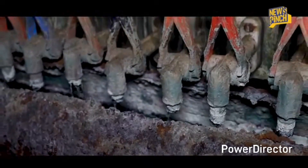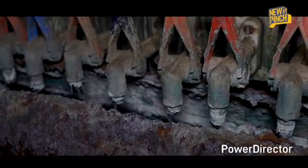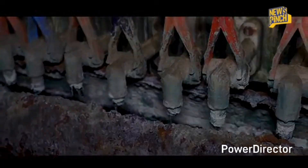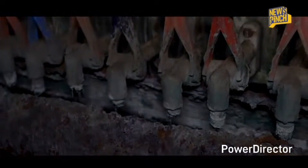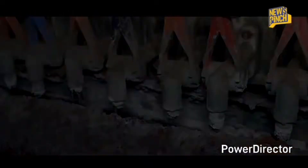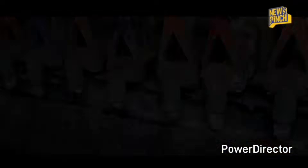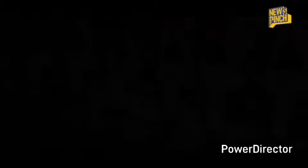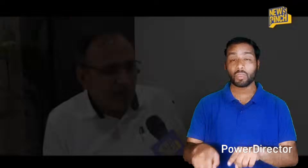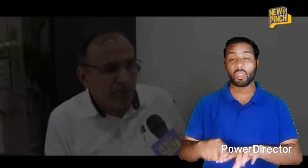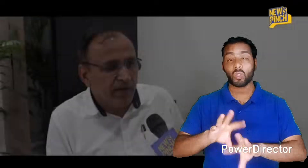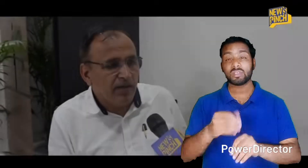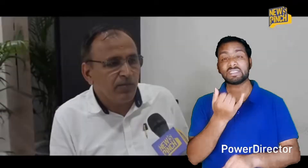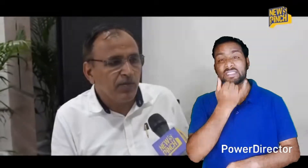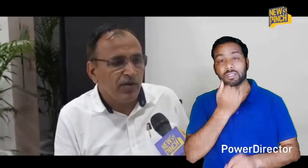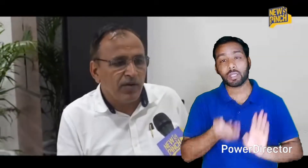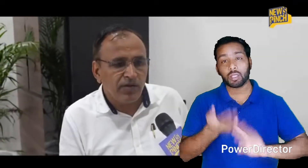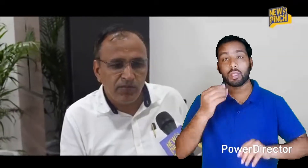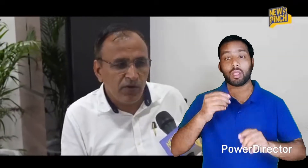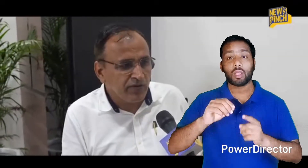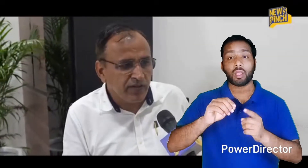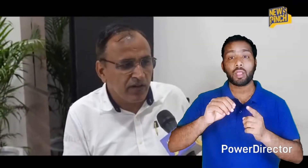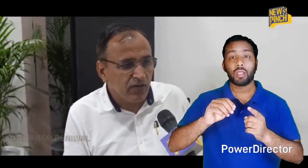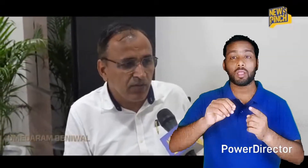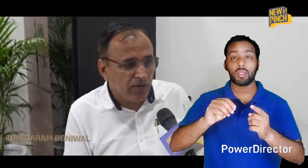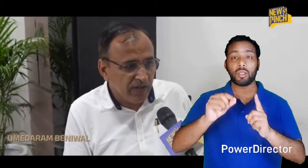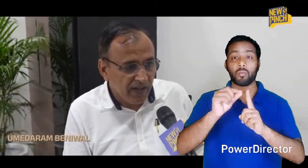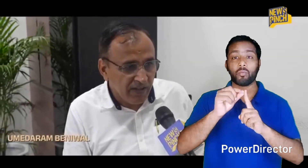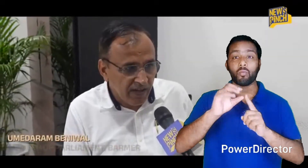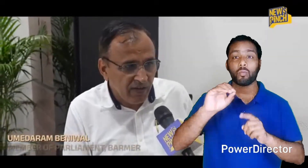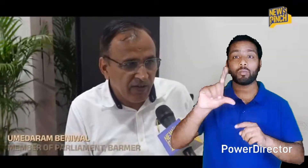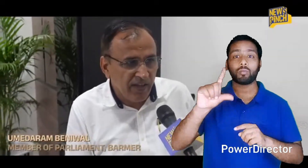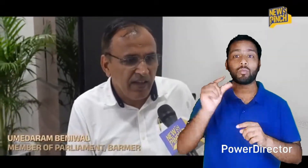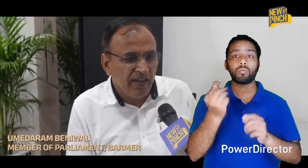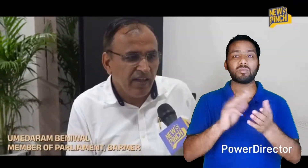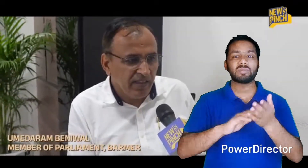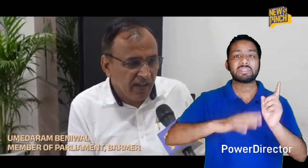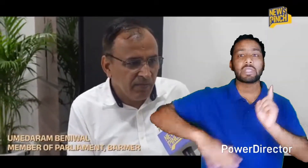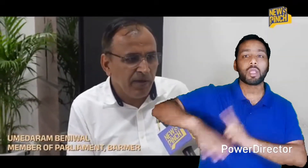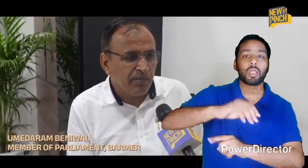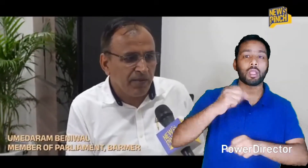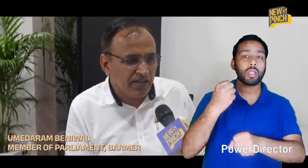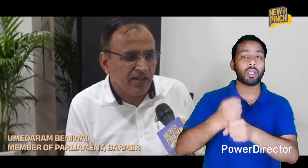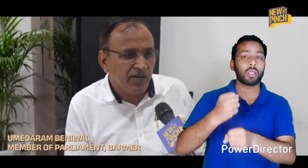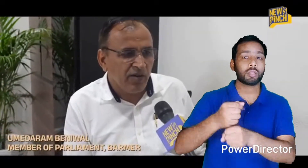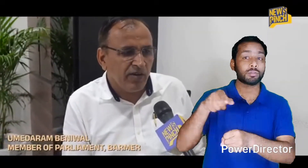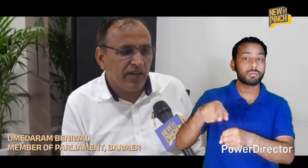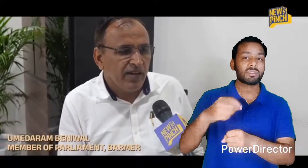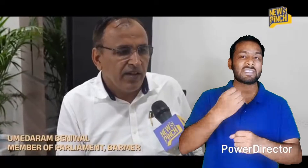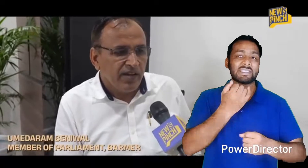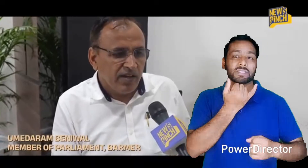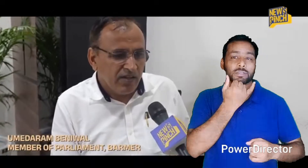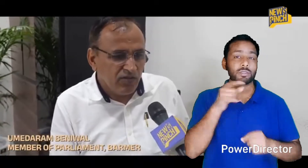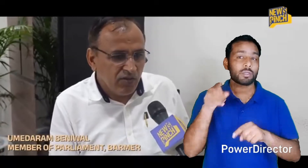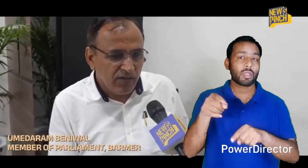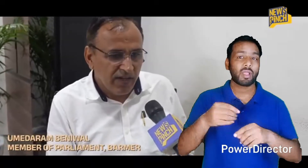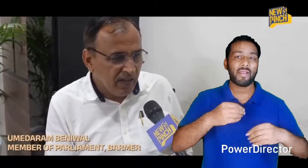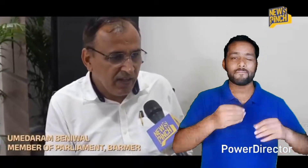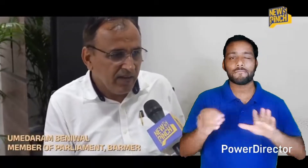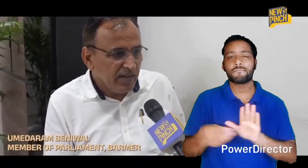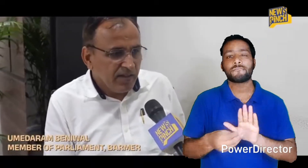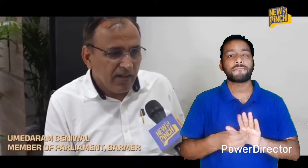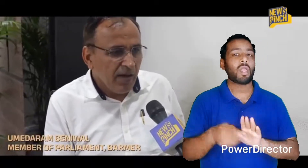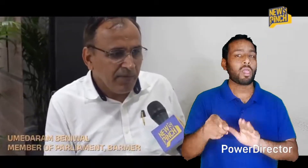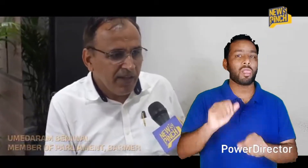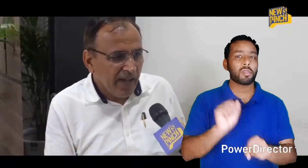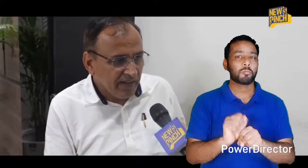इसमें सबसे घोर लापरवाही पॉल्यूशन कंट्रोल बोर्ड के अधिकारियों की है। यहाँ निकम में भ्रष्ट और जो